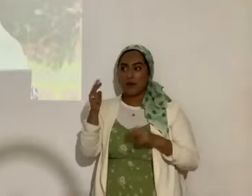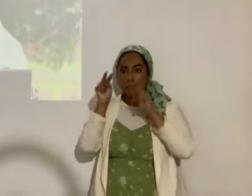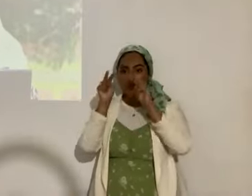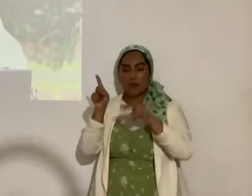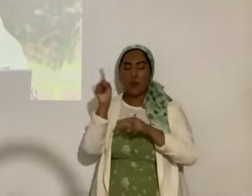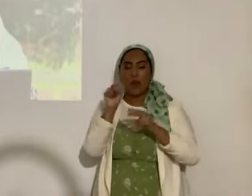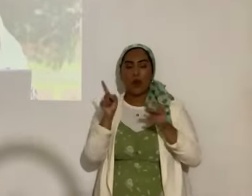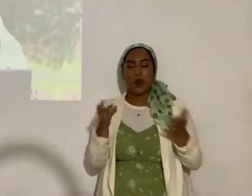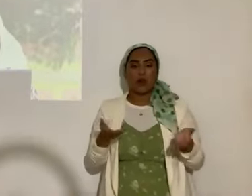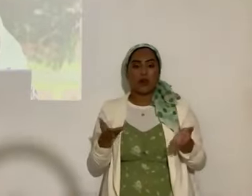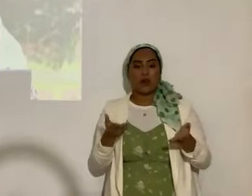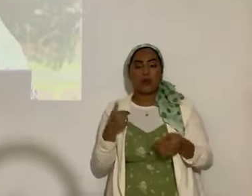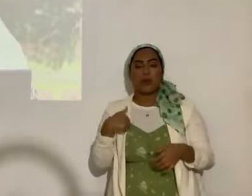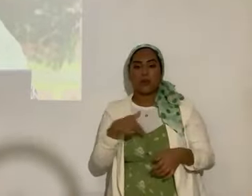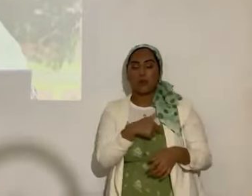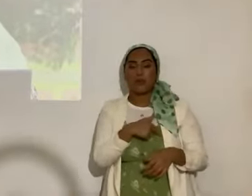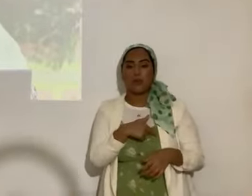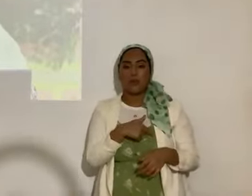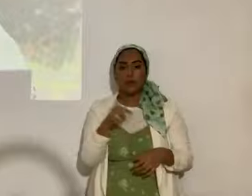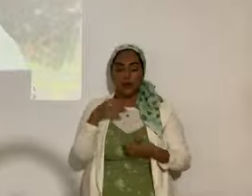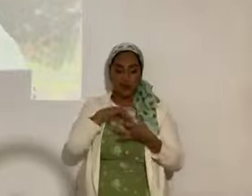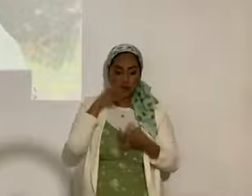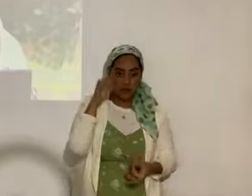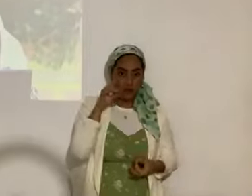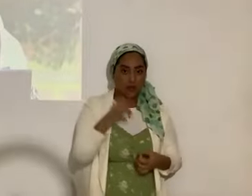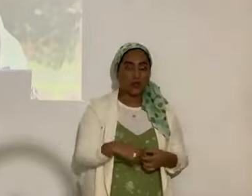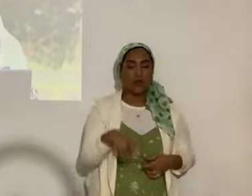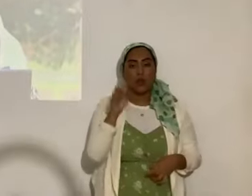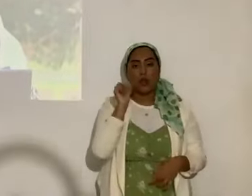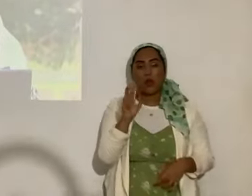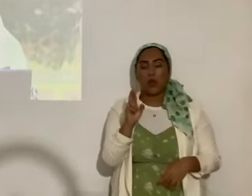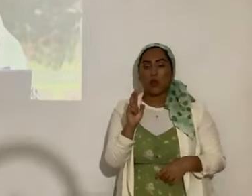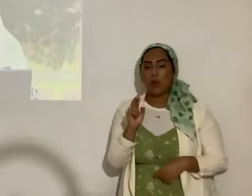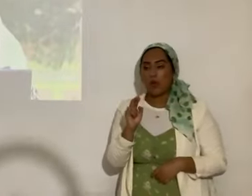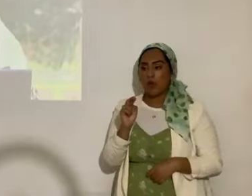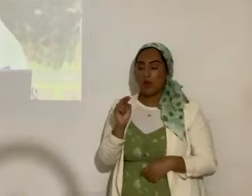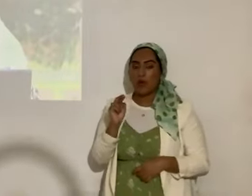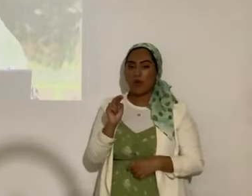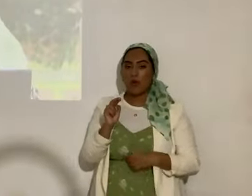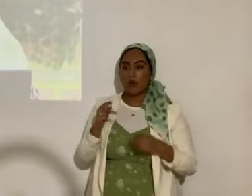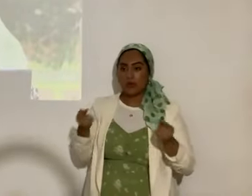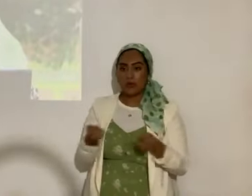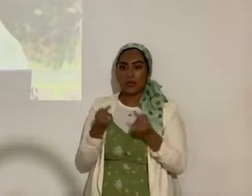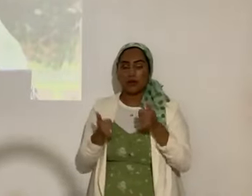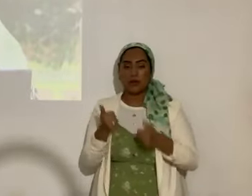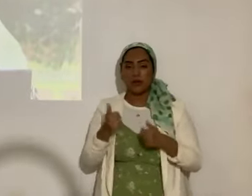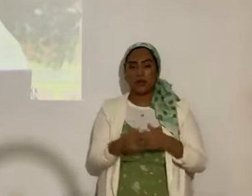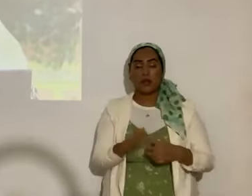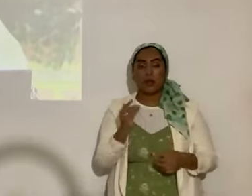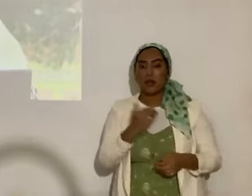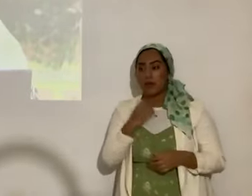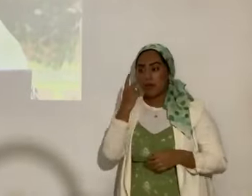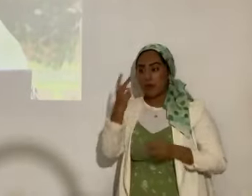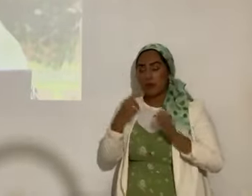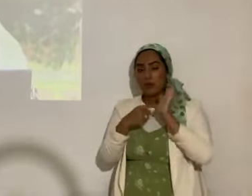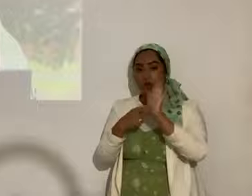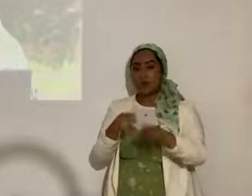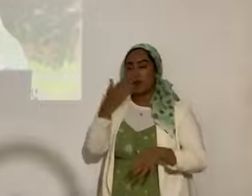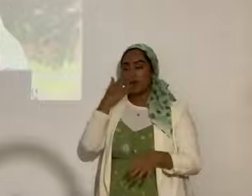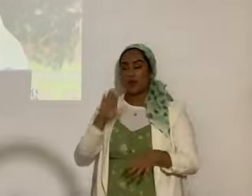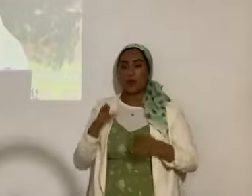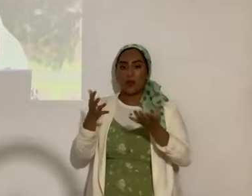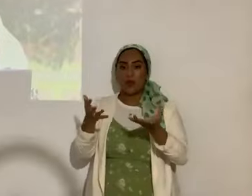en este momento nosotros en lo espiritual o lo o lo Terrenal los ojos reflejan Las Malas